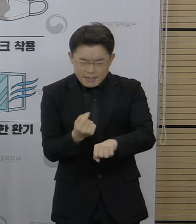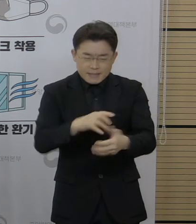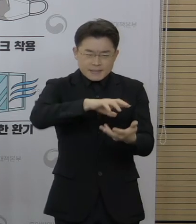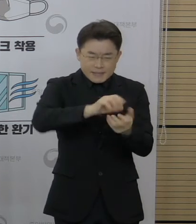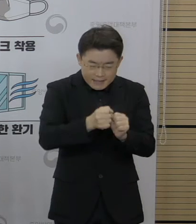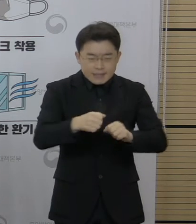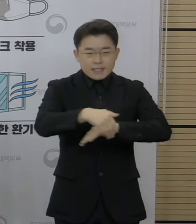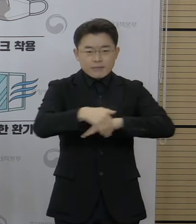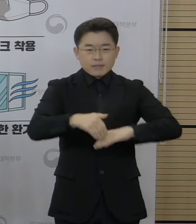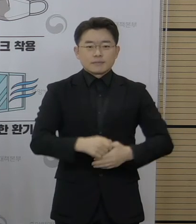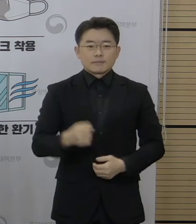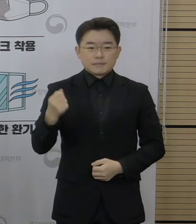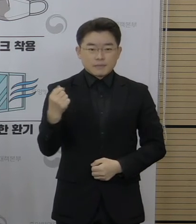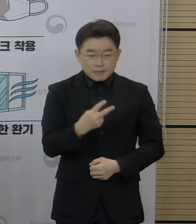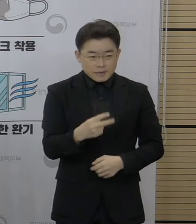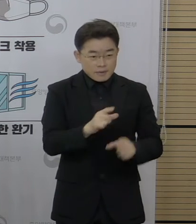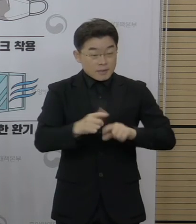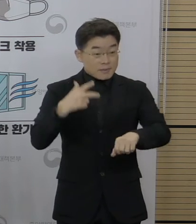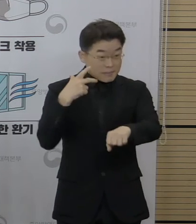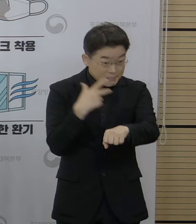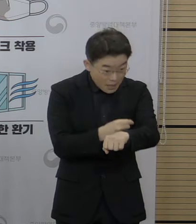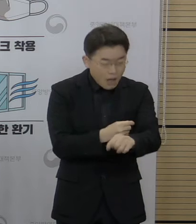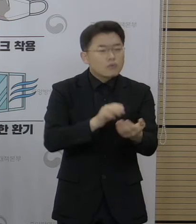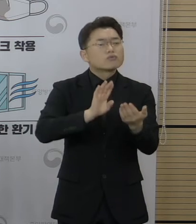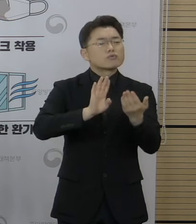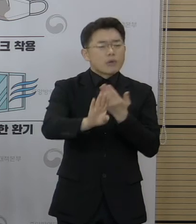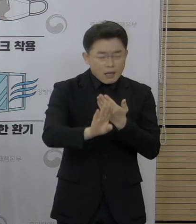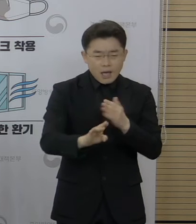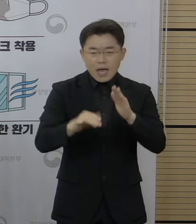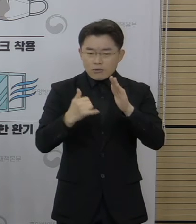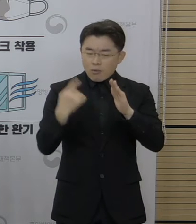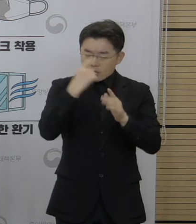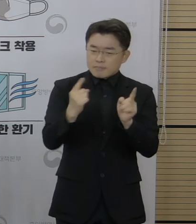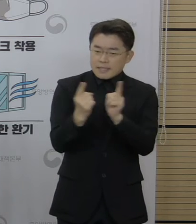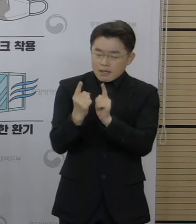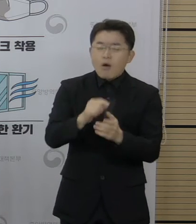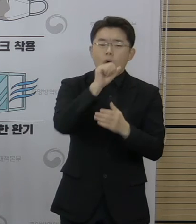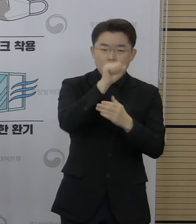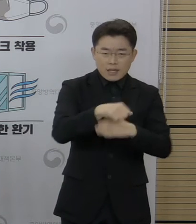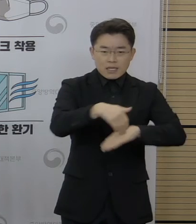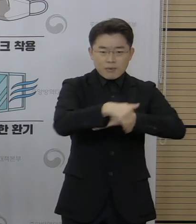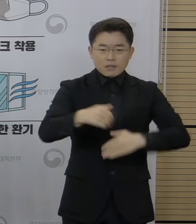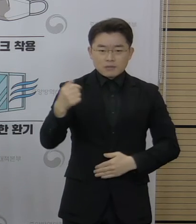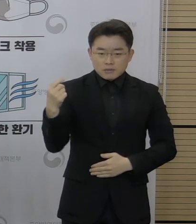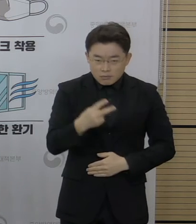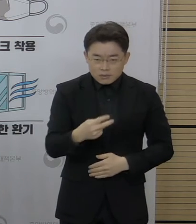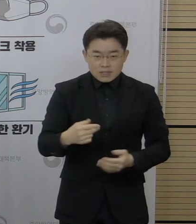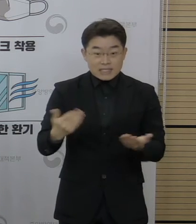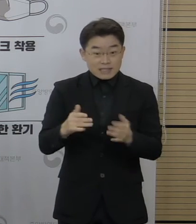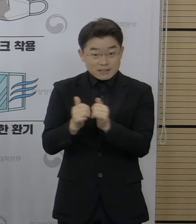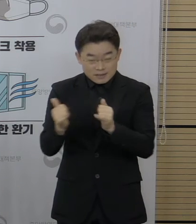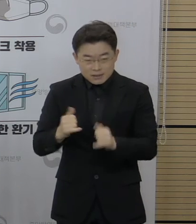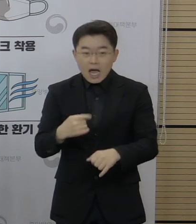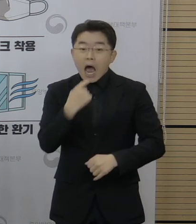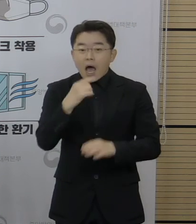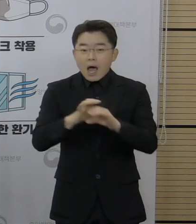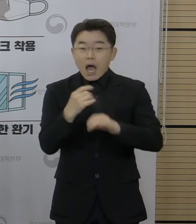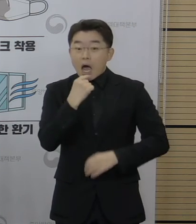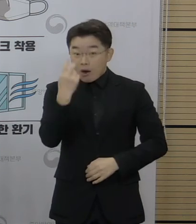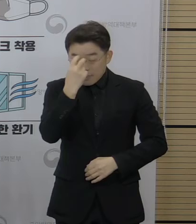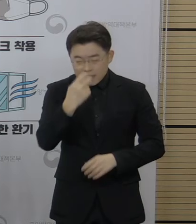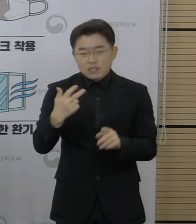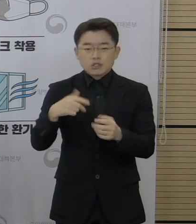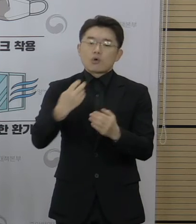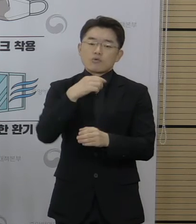실시하고 추가 접종 완료 전까지는 접촉면의 중단 그리고 종사자에 대한 pgr 검사를 쏘 꺼는 주